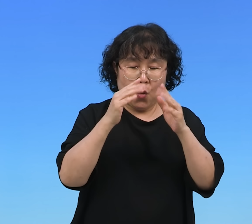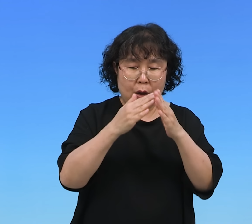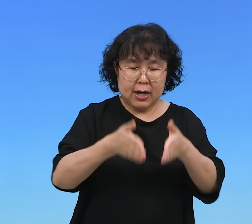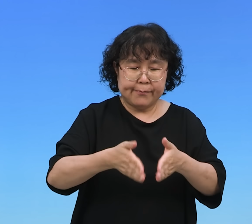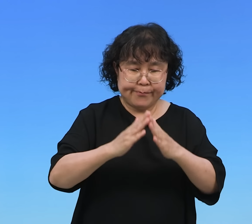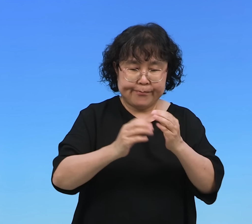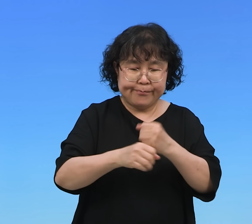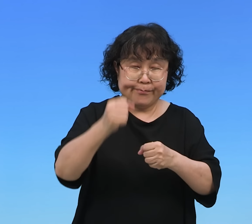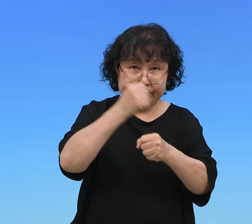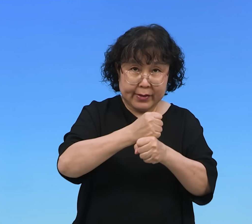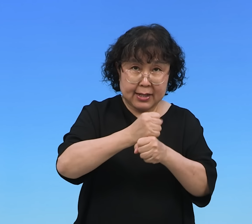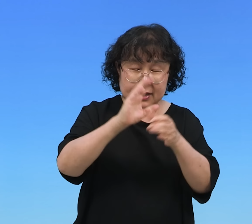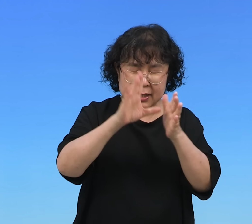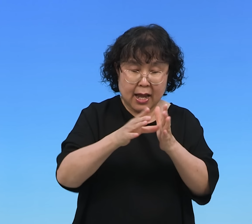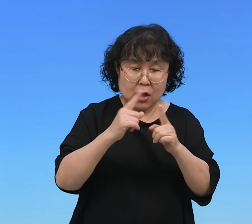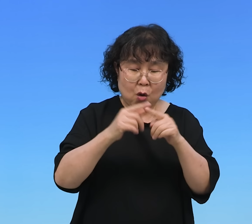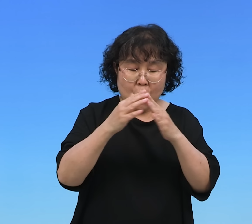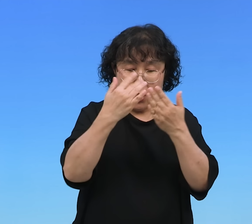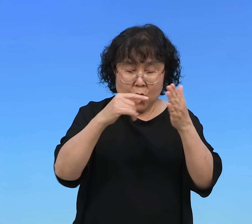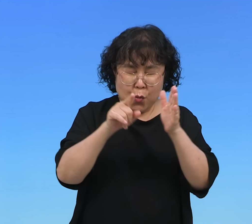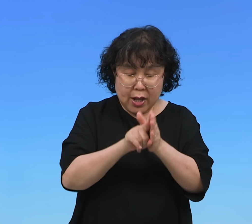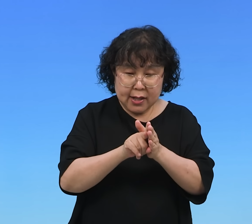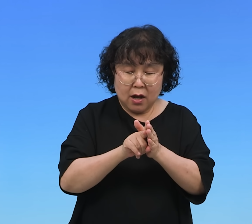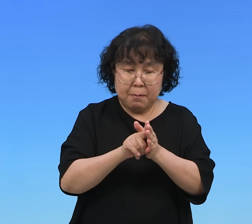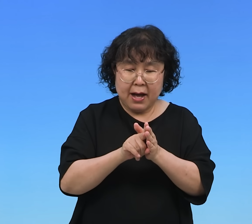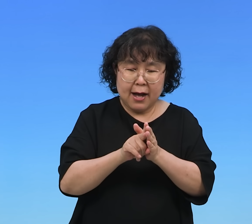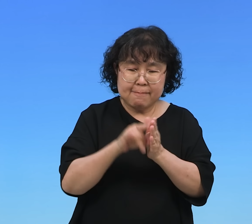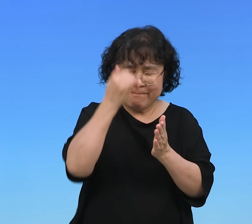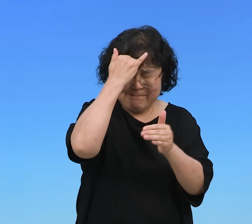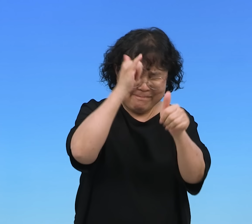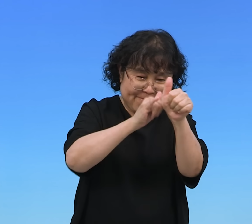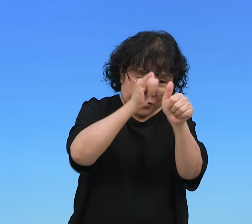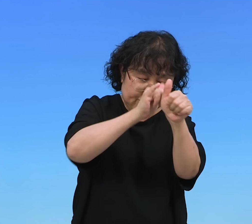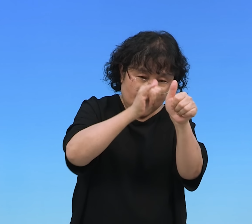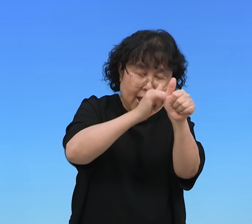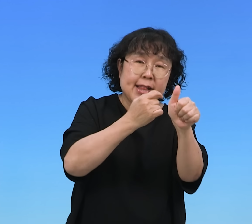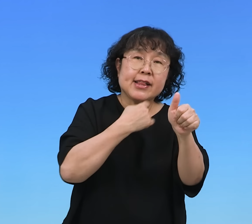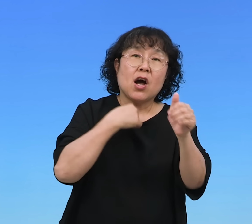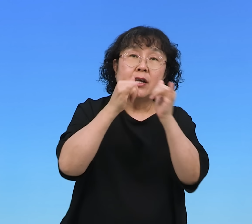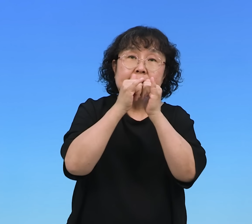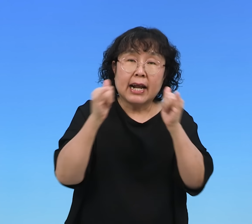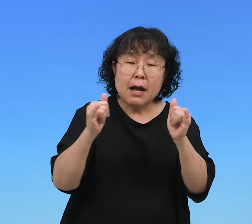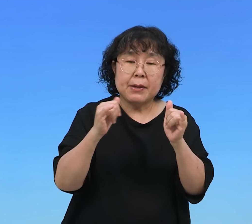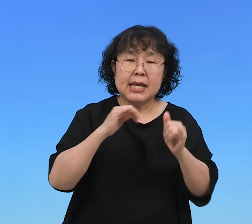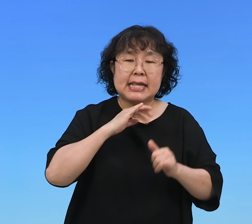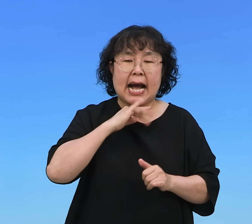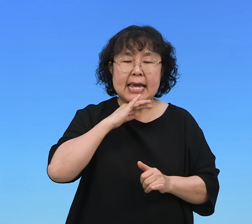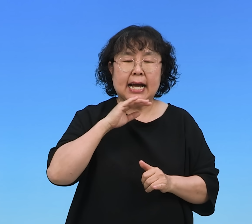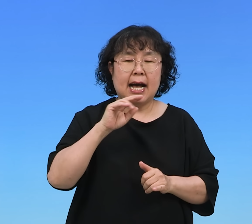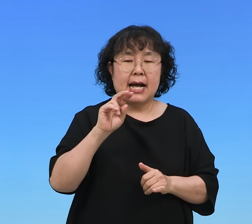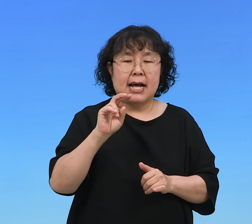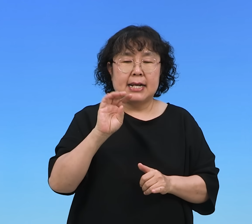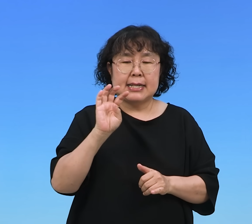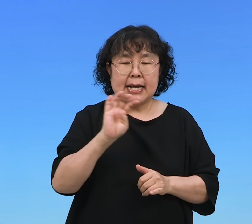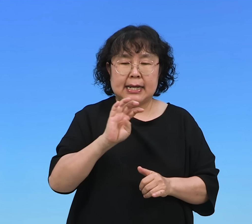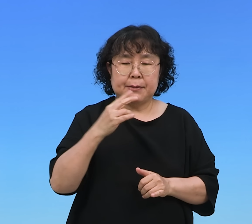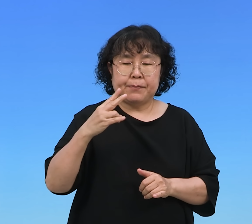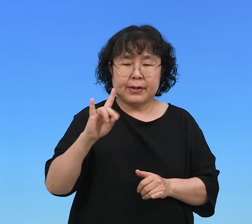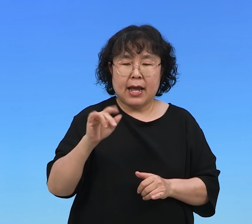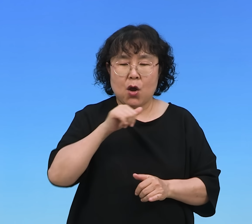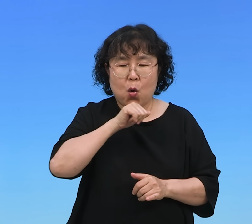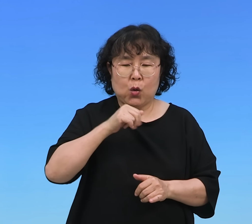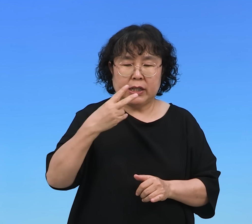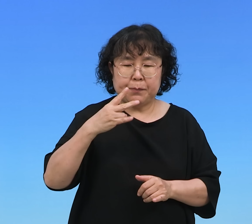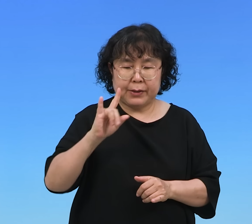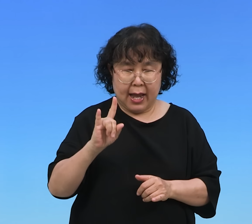위하여 몸바쳐 충성했던 연령층이 40대, 30대 후반, 40대 초반, 50대 초반,